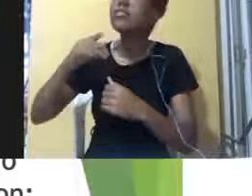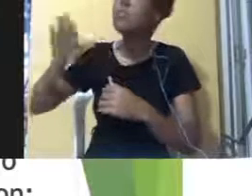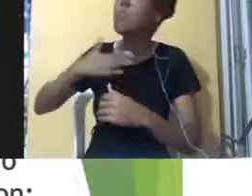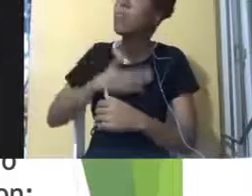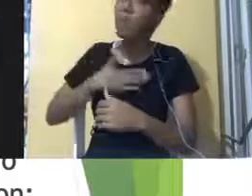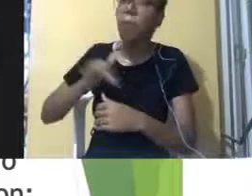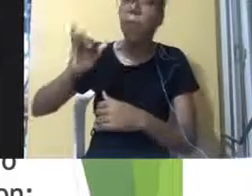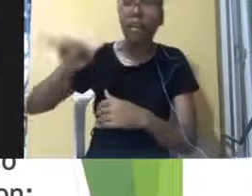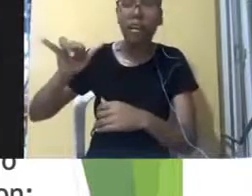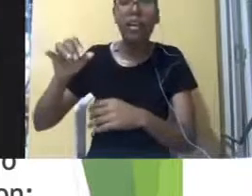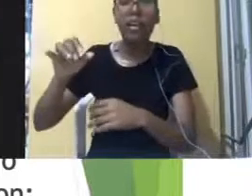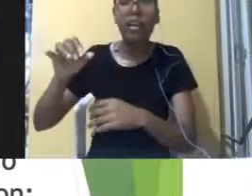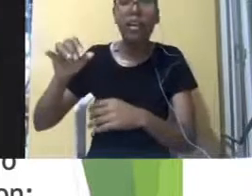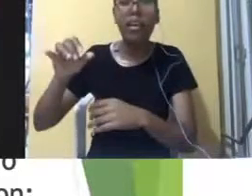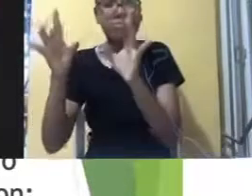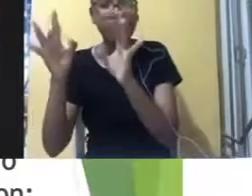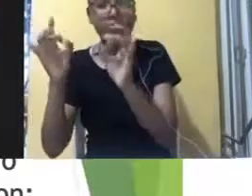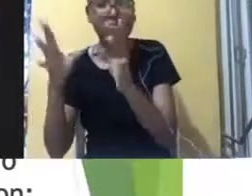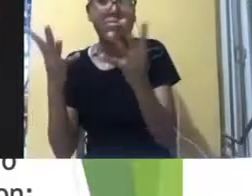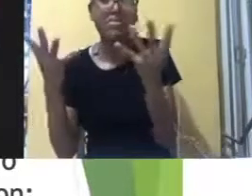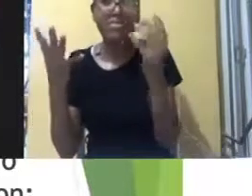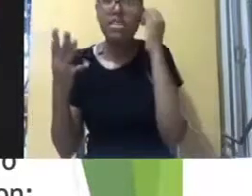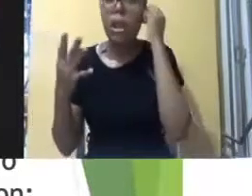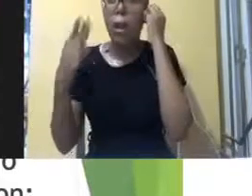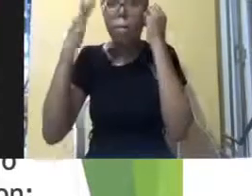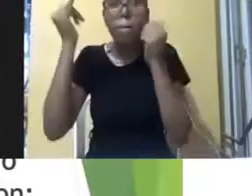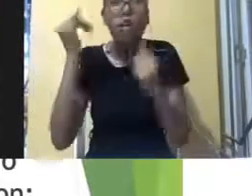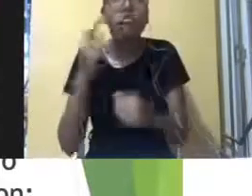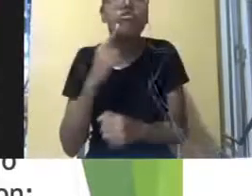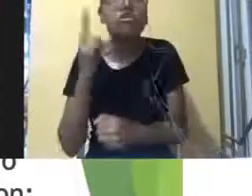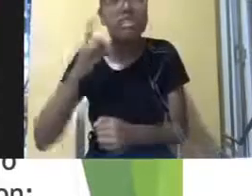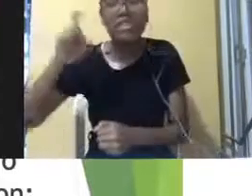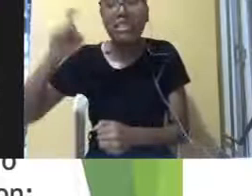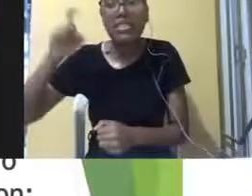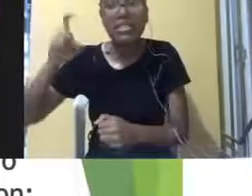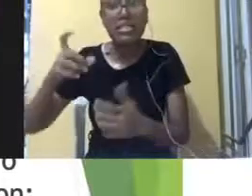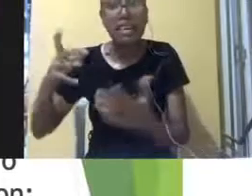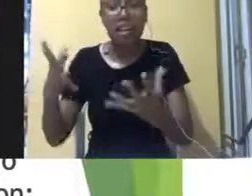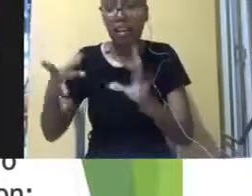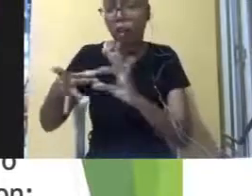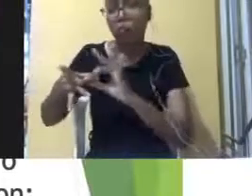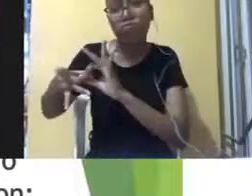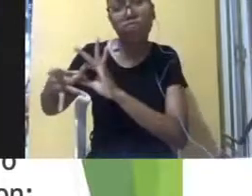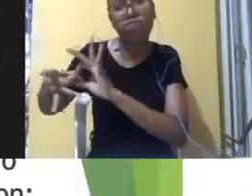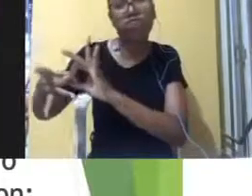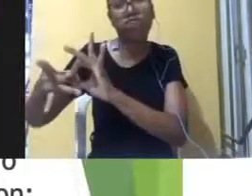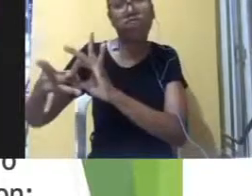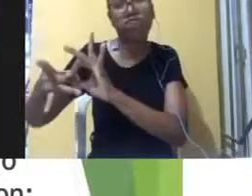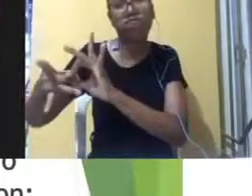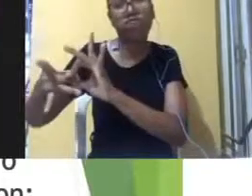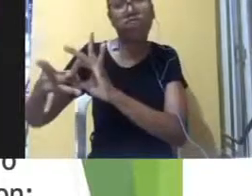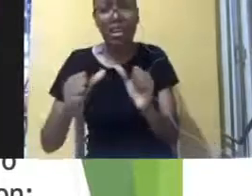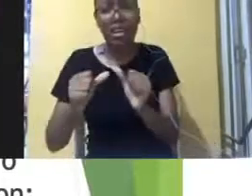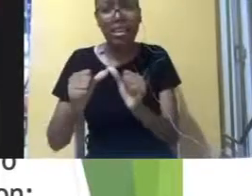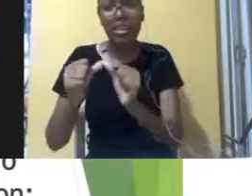es importante estar donde hay más personas sordas para saber qué pasa, cómo le va a hablar, compartir